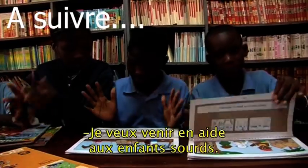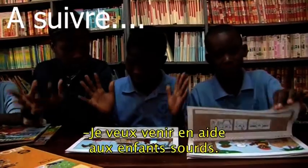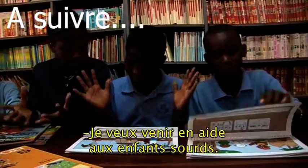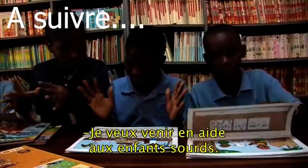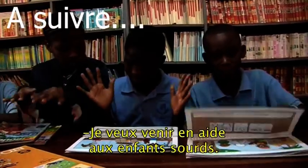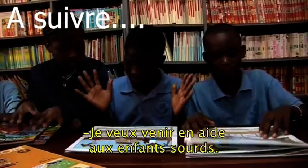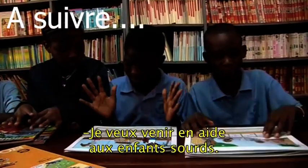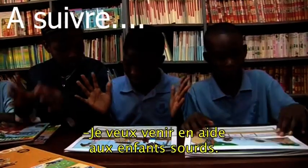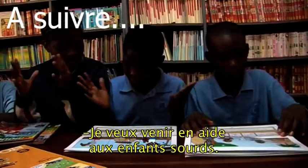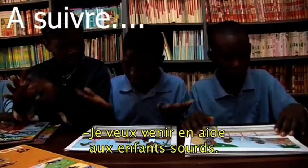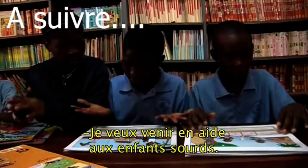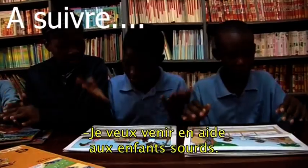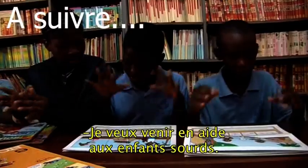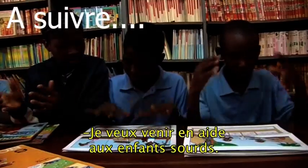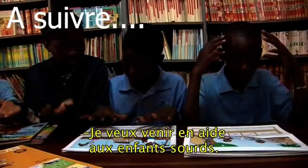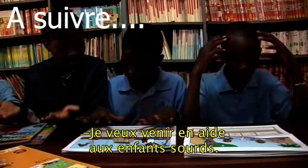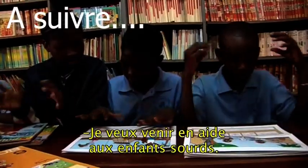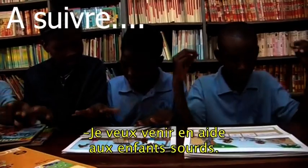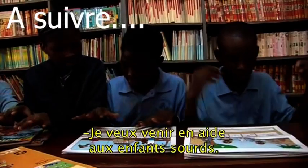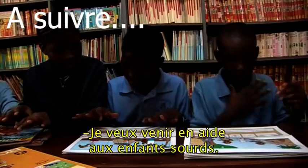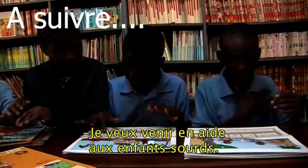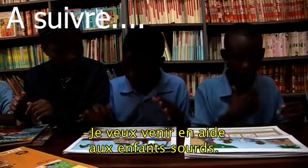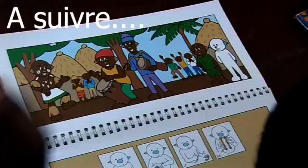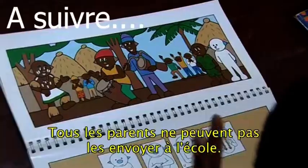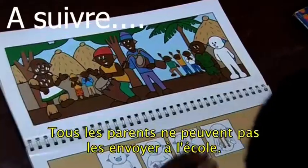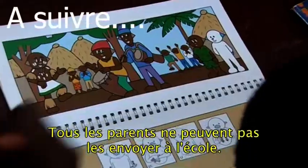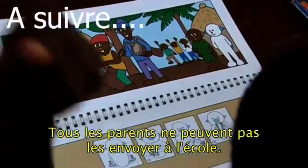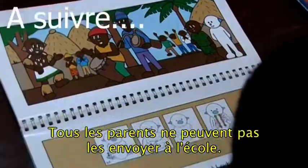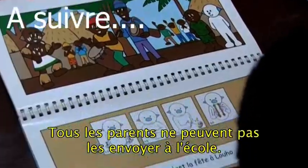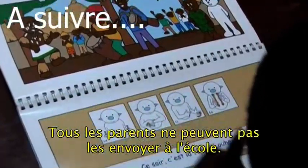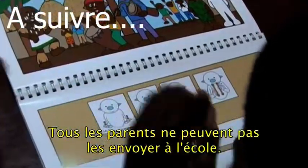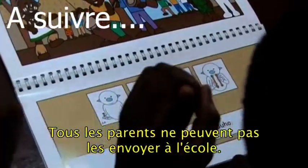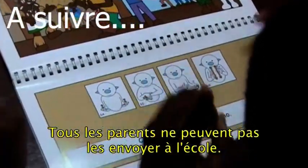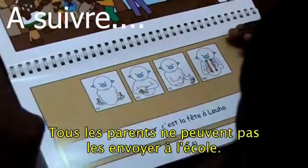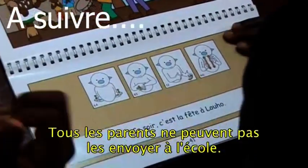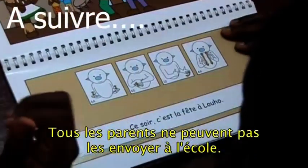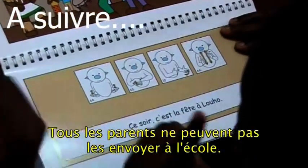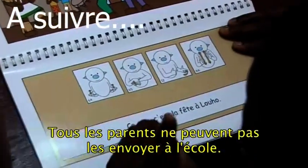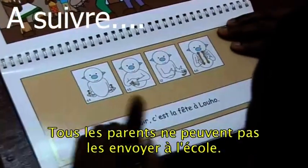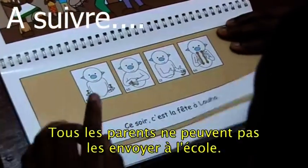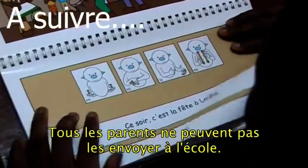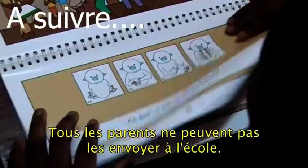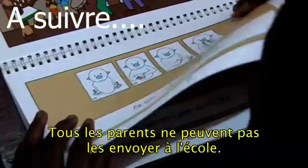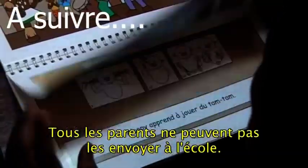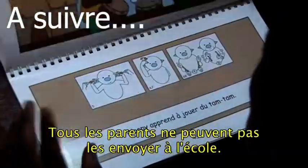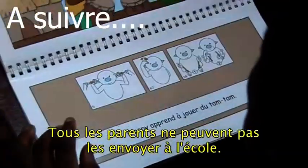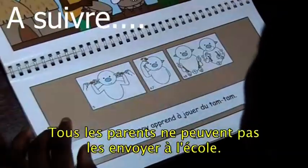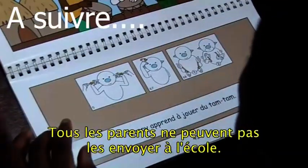Aider les enfants sourds dont les parents n'ont pas la possibilité de les envoyer